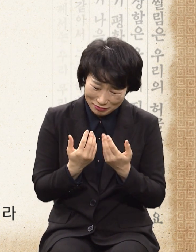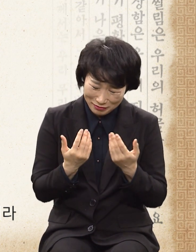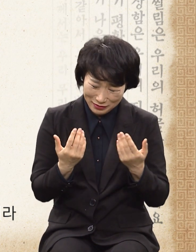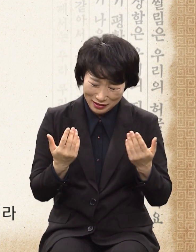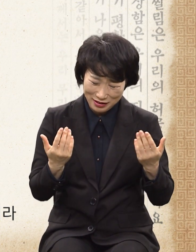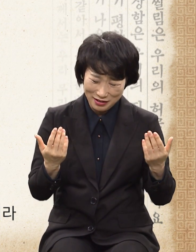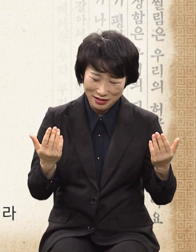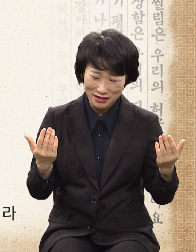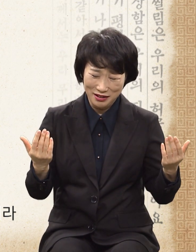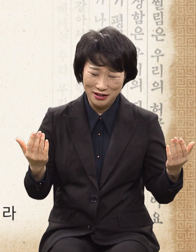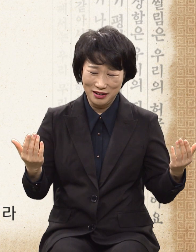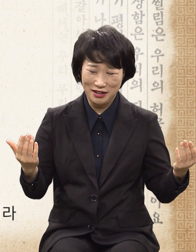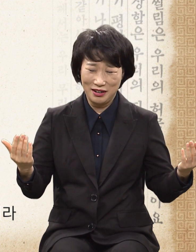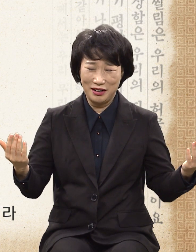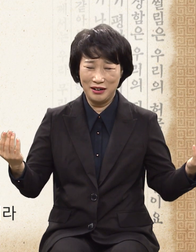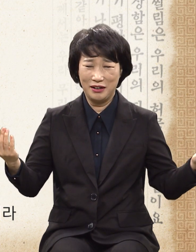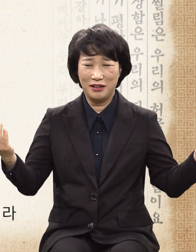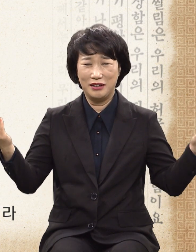일 것